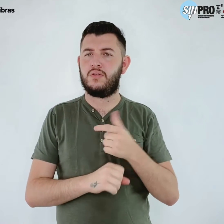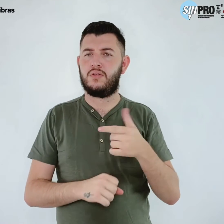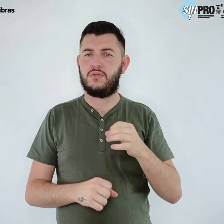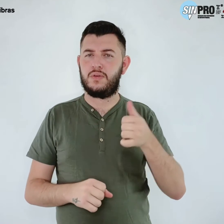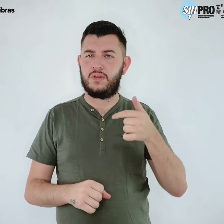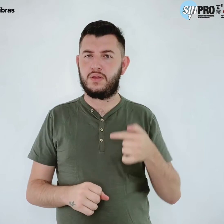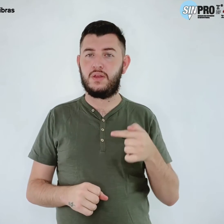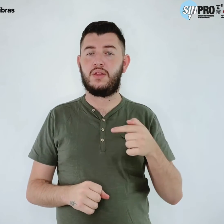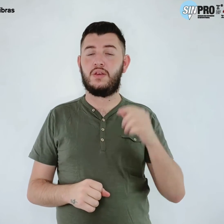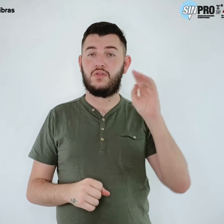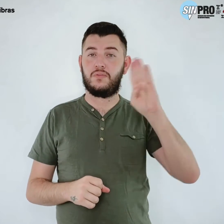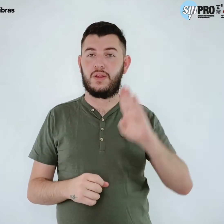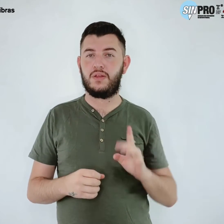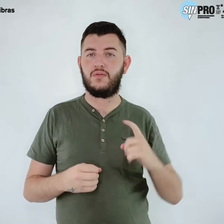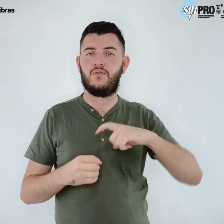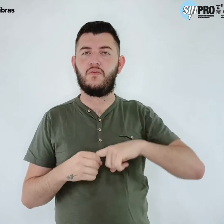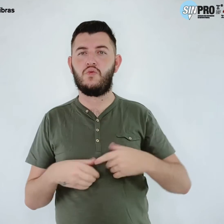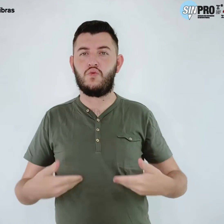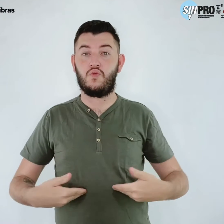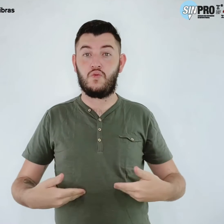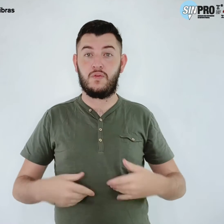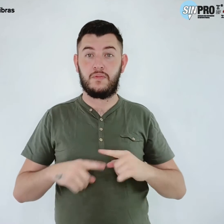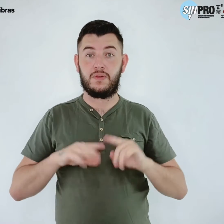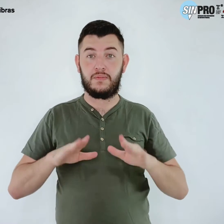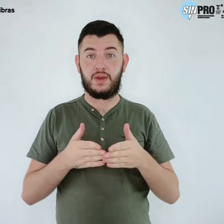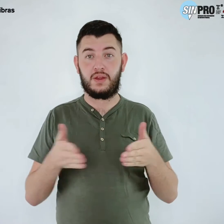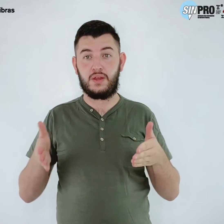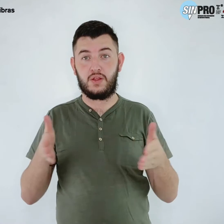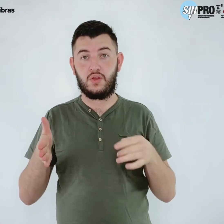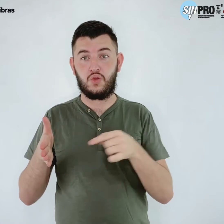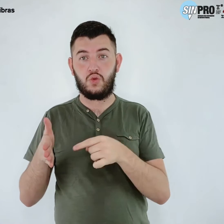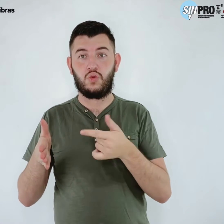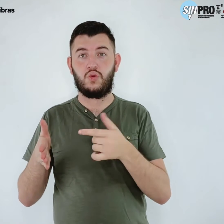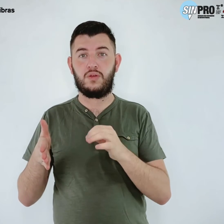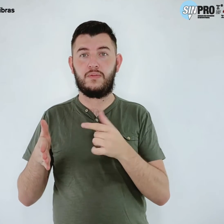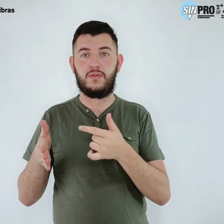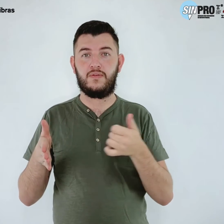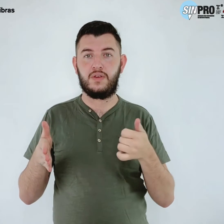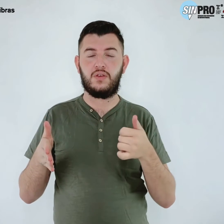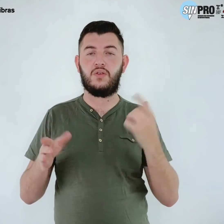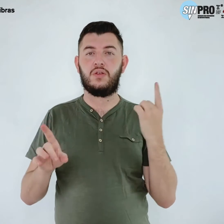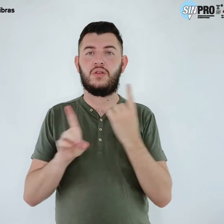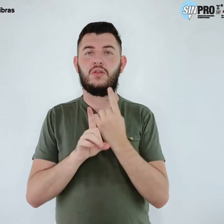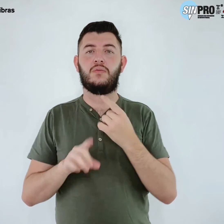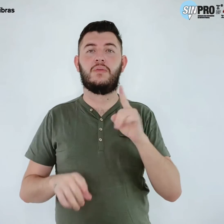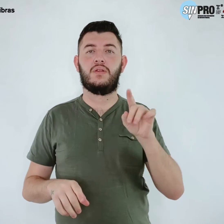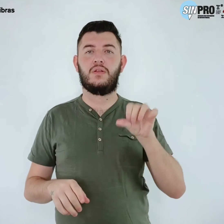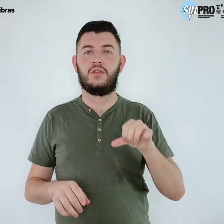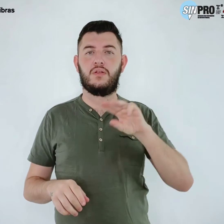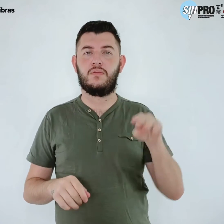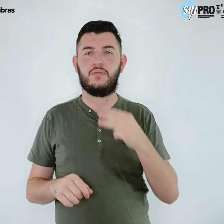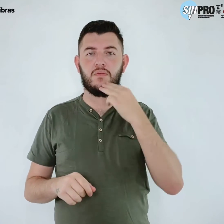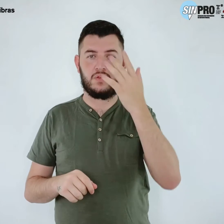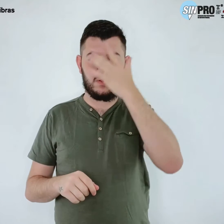2017, ano em que o Brasil voltou ao mapa da fome, e em 2021, com a descoberta de